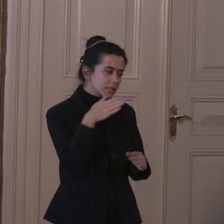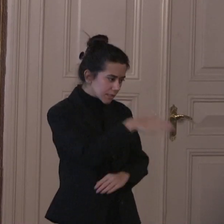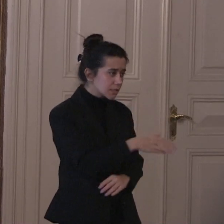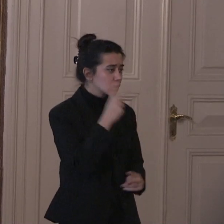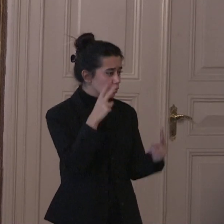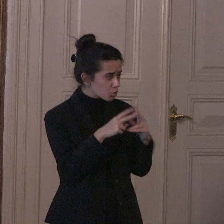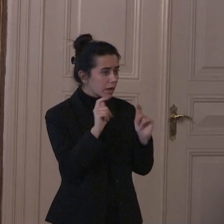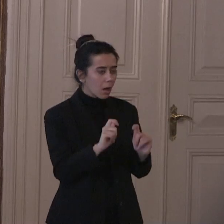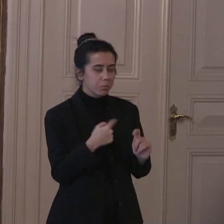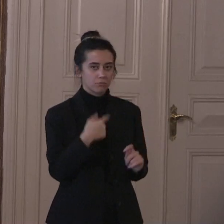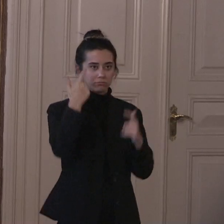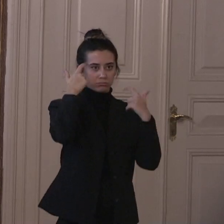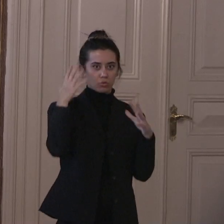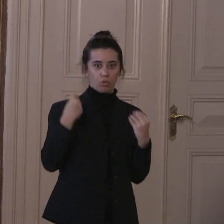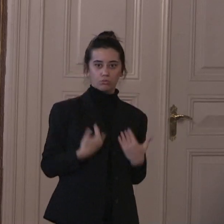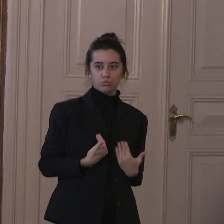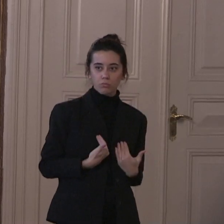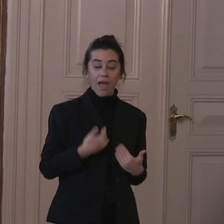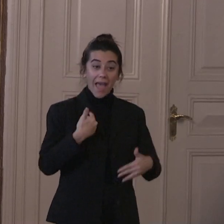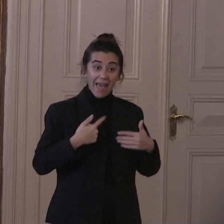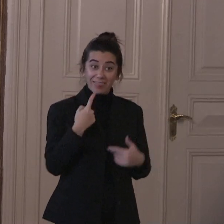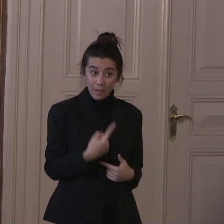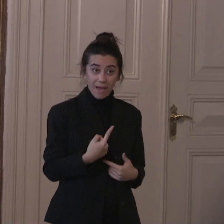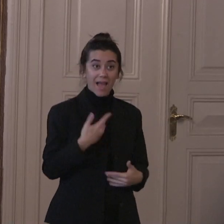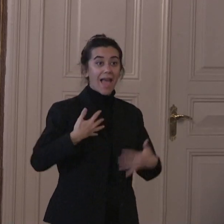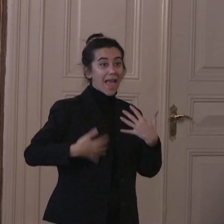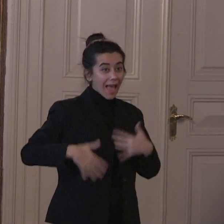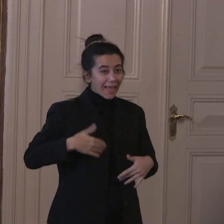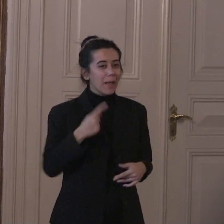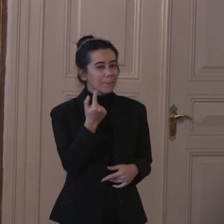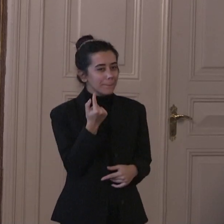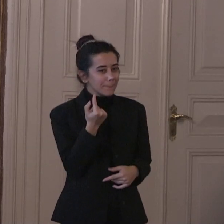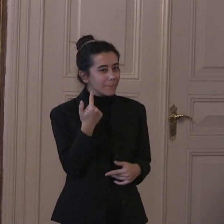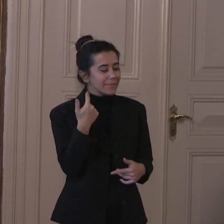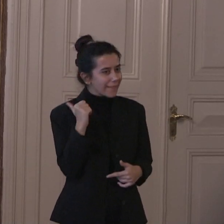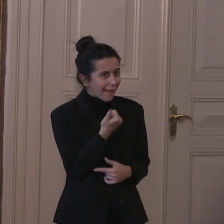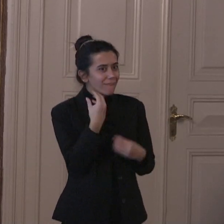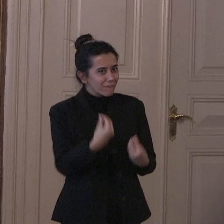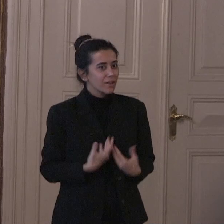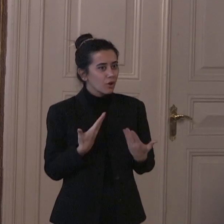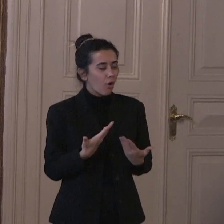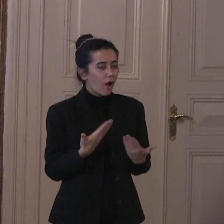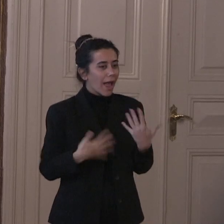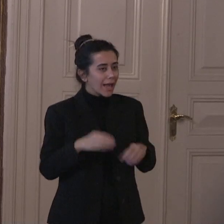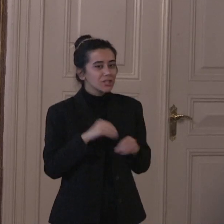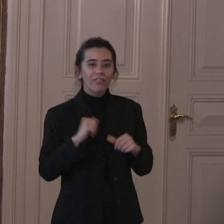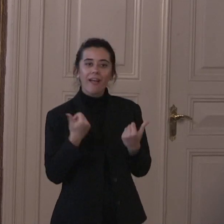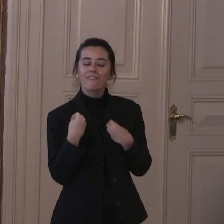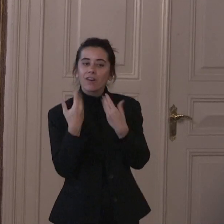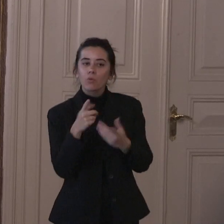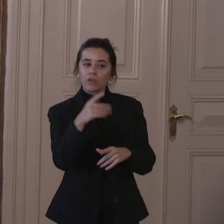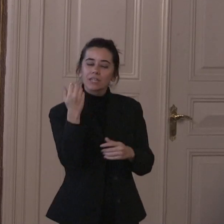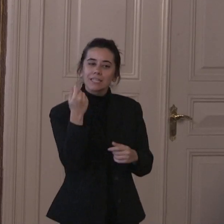dediler. Aa, dedim demek ki engellilere belli bir değer geliyor, belli bir sistemi var. Gittim orada kısa bir